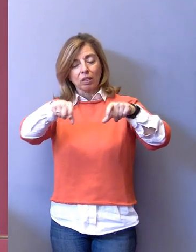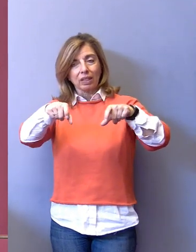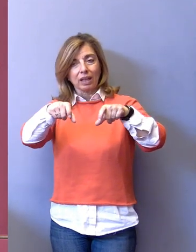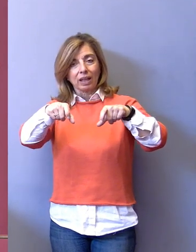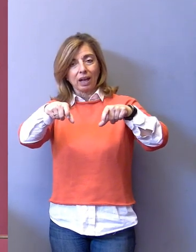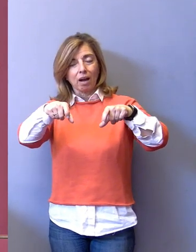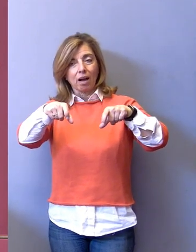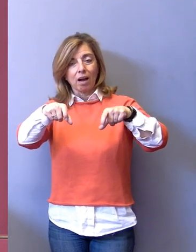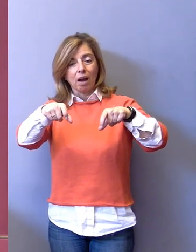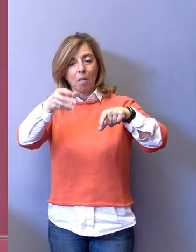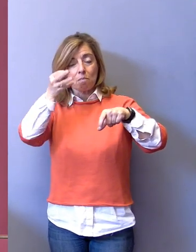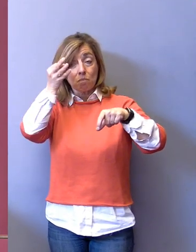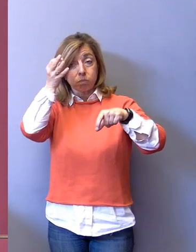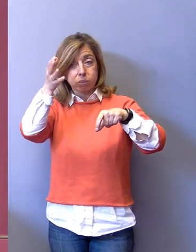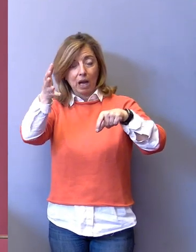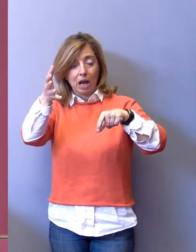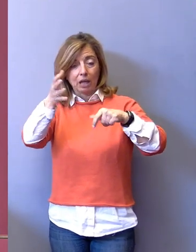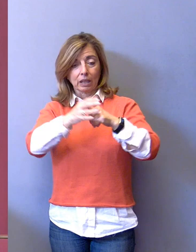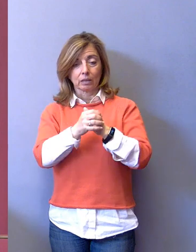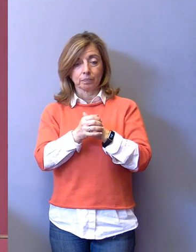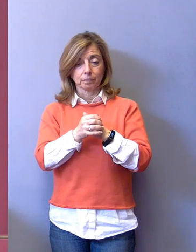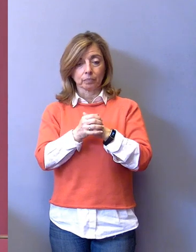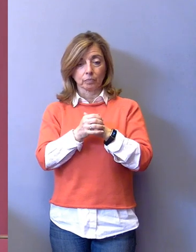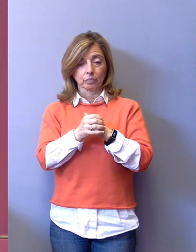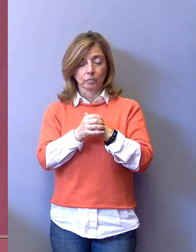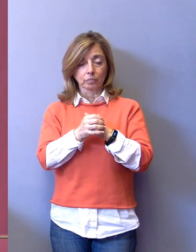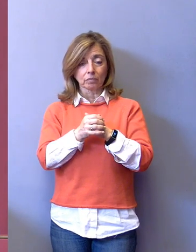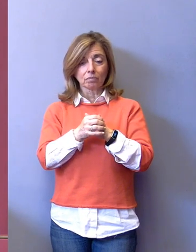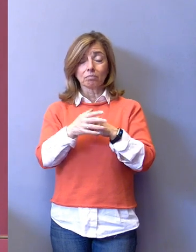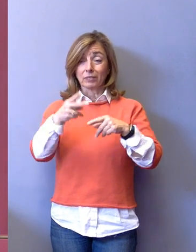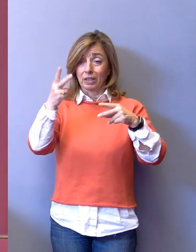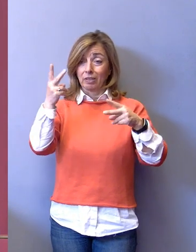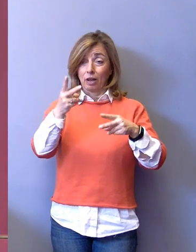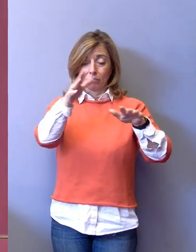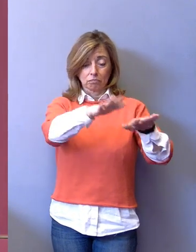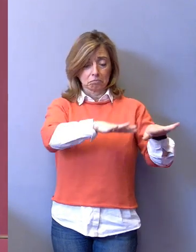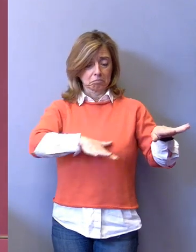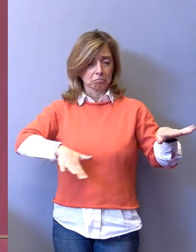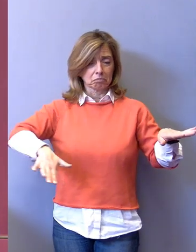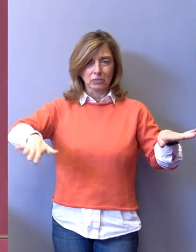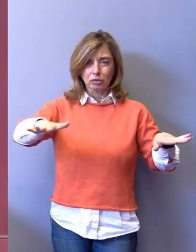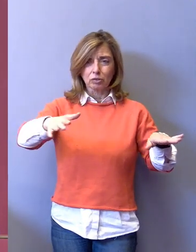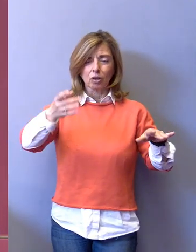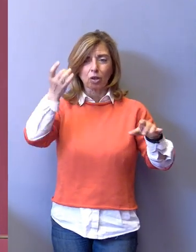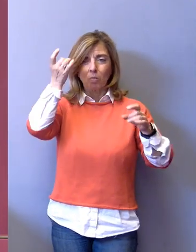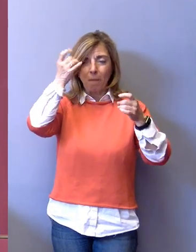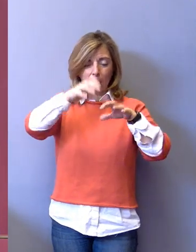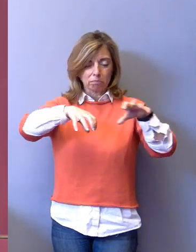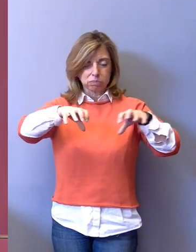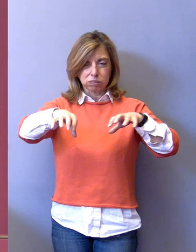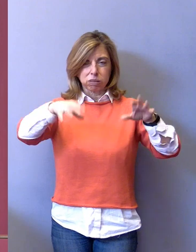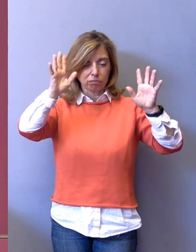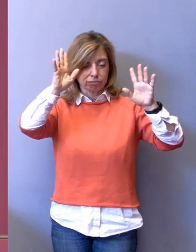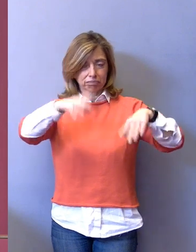che possiamo osservare diciamo dal sito oggi completamente liberato dalle macerie la diga E